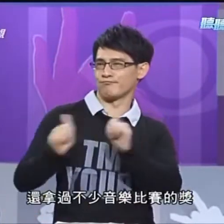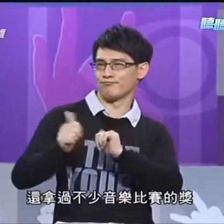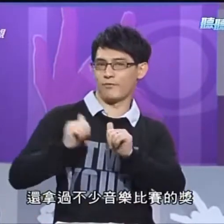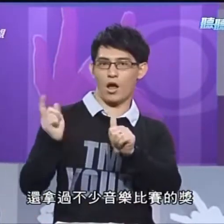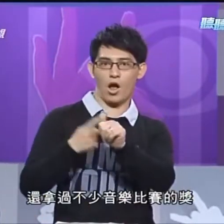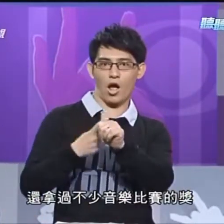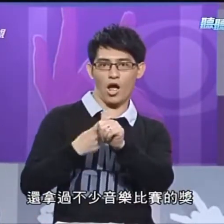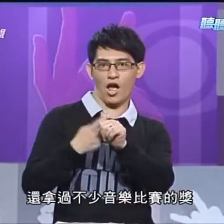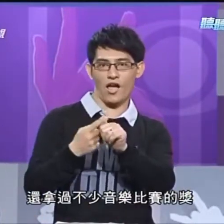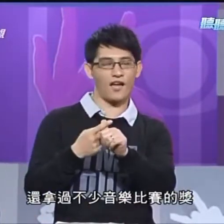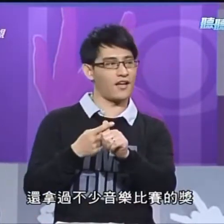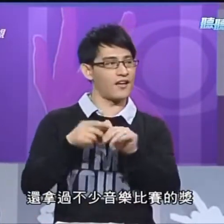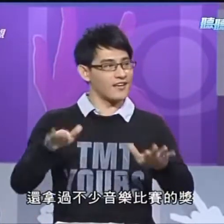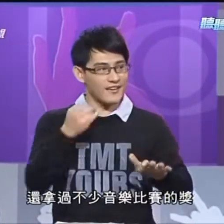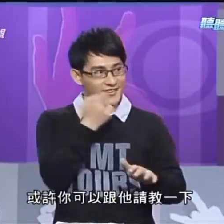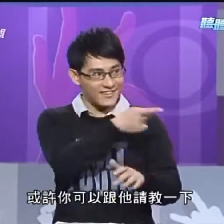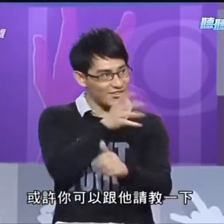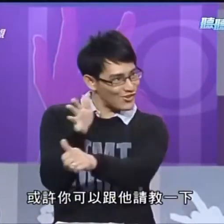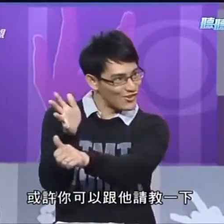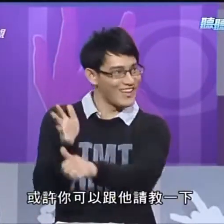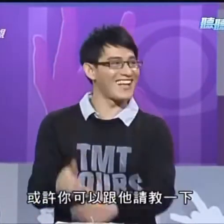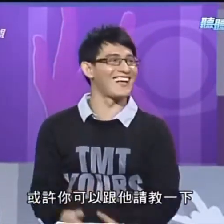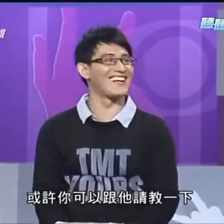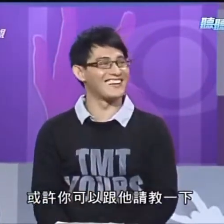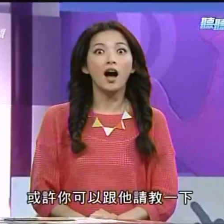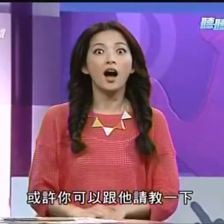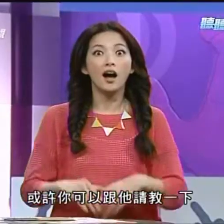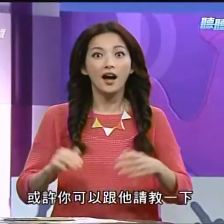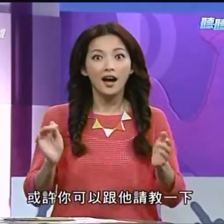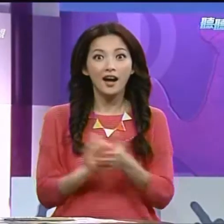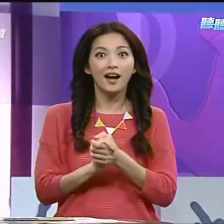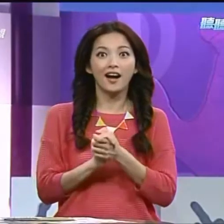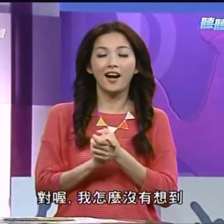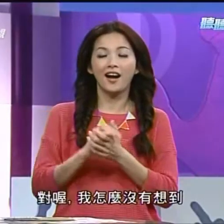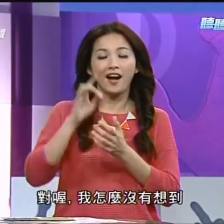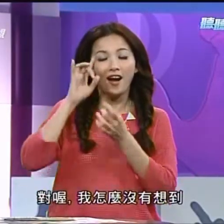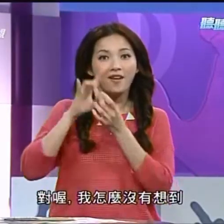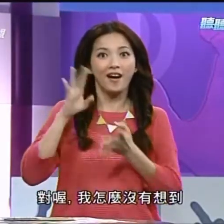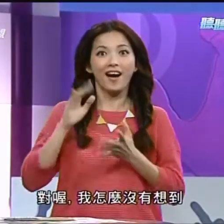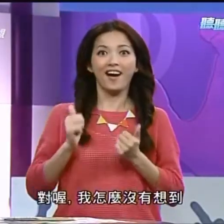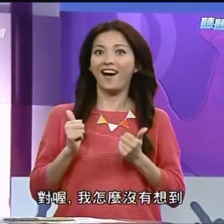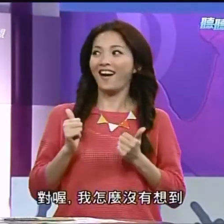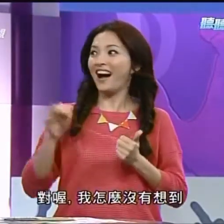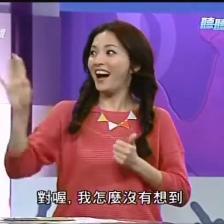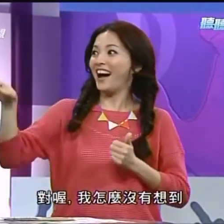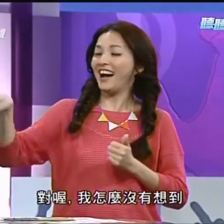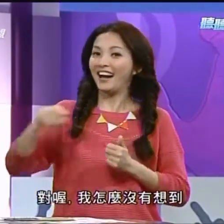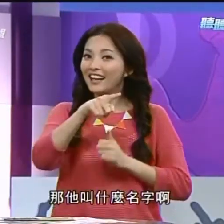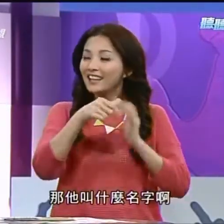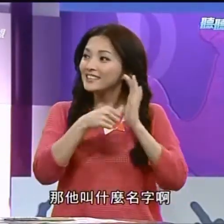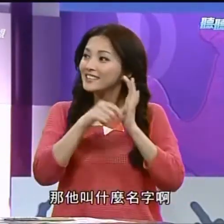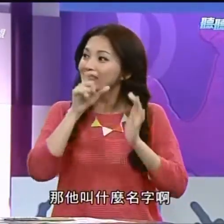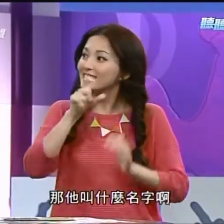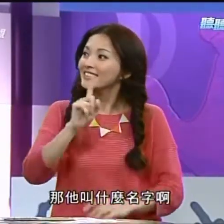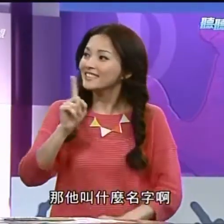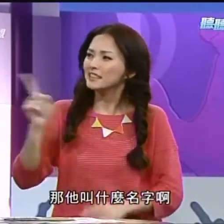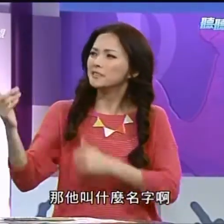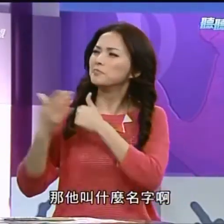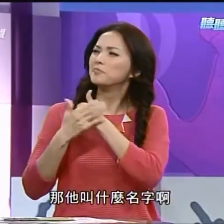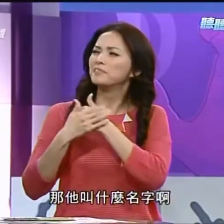不少音乐比赛的奖，或许你可以跟他请教一下。 啊，对哈，我怎么没有想到？哎，那他叫什么名字啊？你